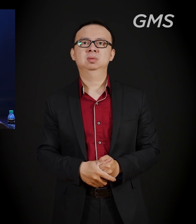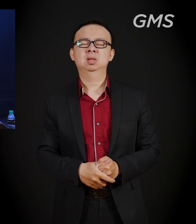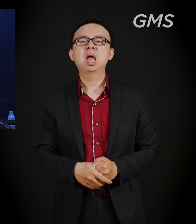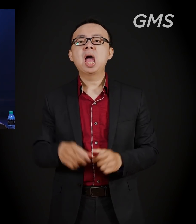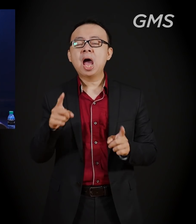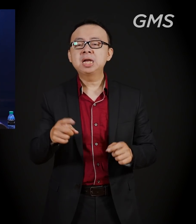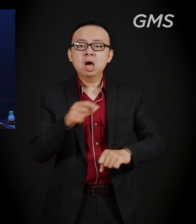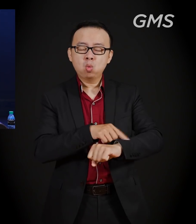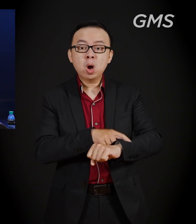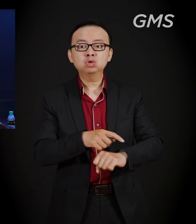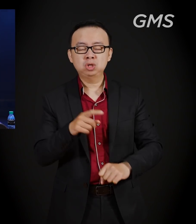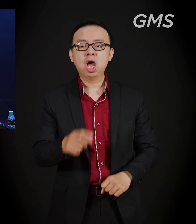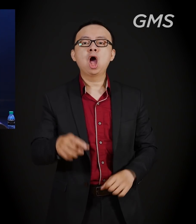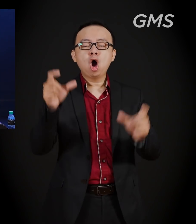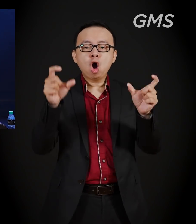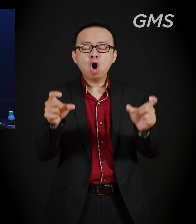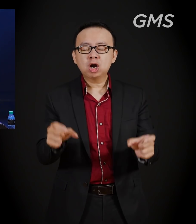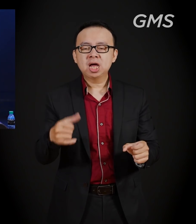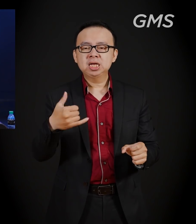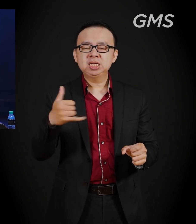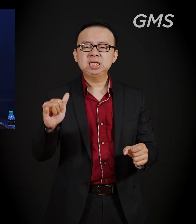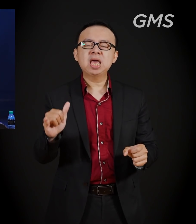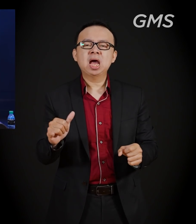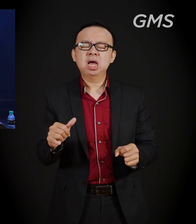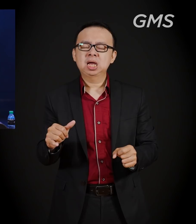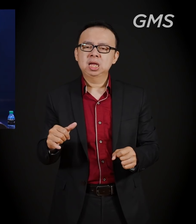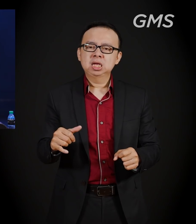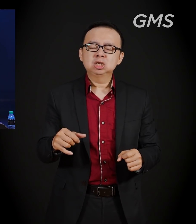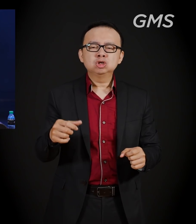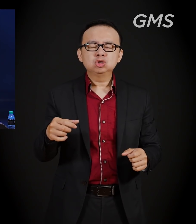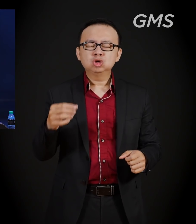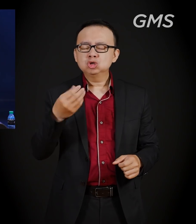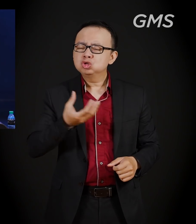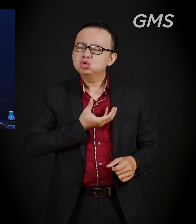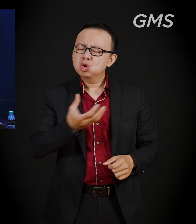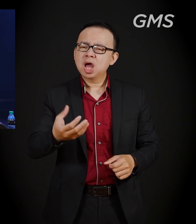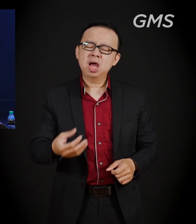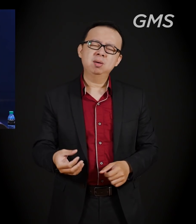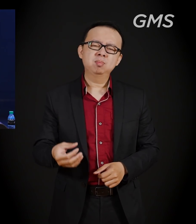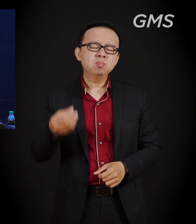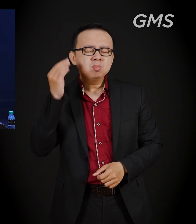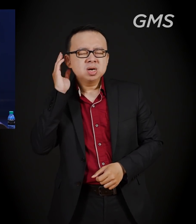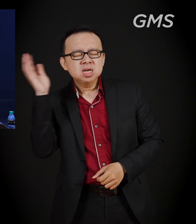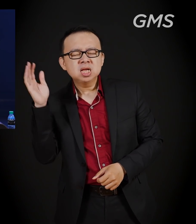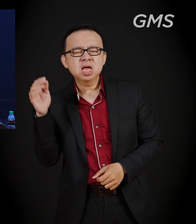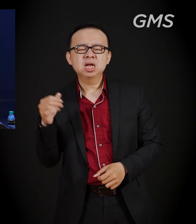masanya. Orang hanya mengumpulkan guru-guru menurut apa? Keinginan telinga, hanya apa yang mau mereka